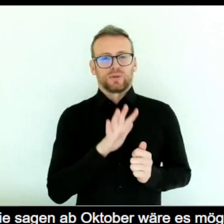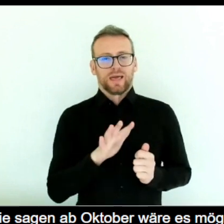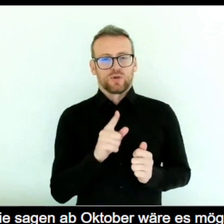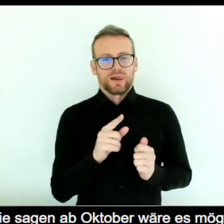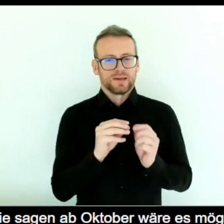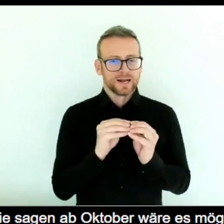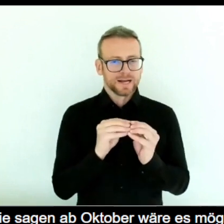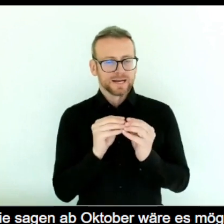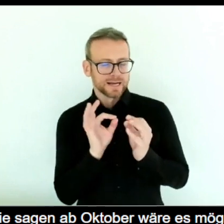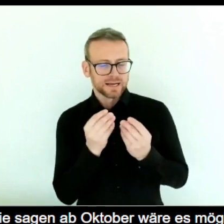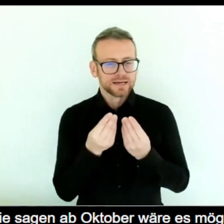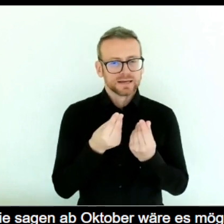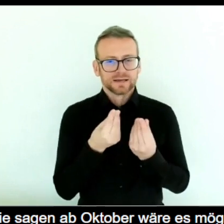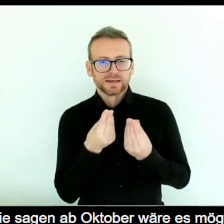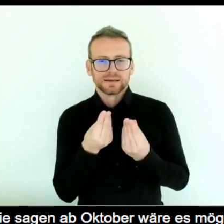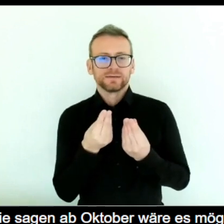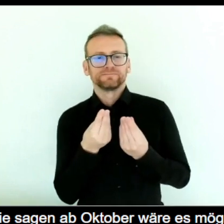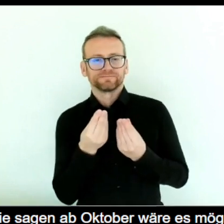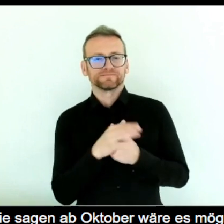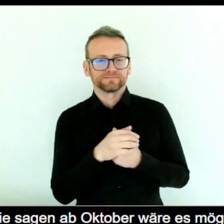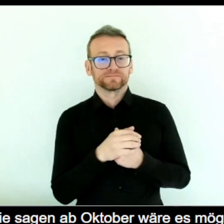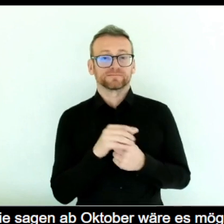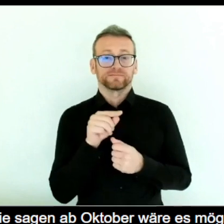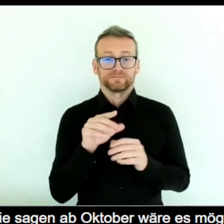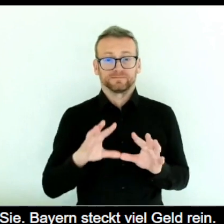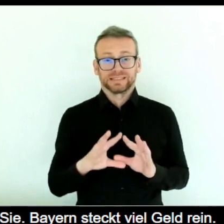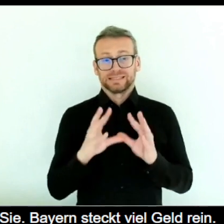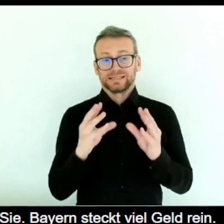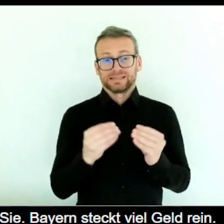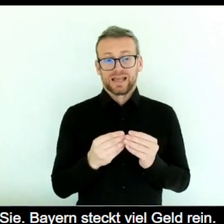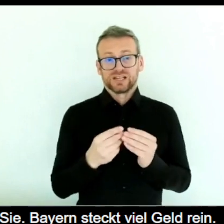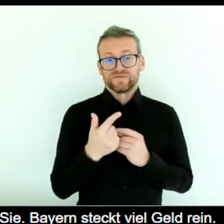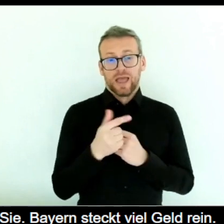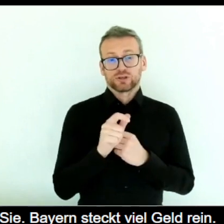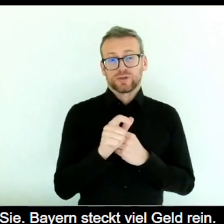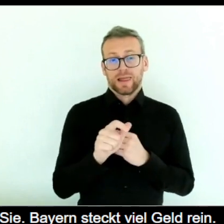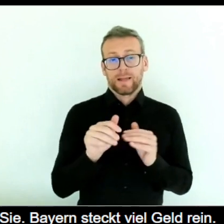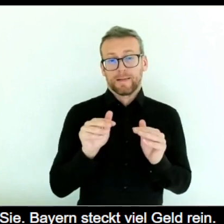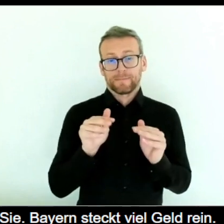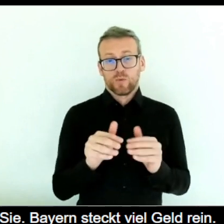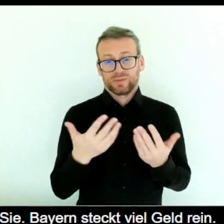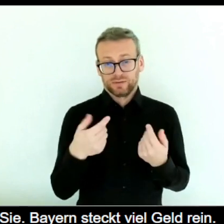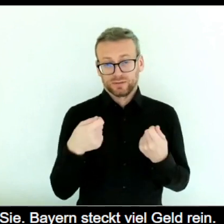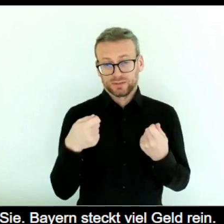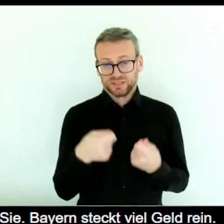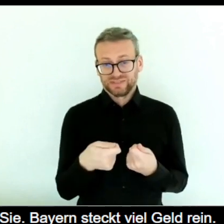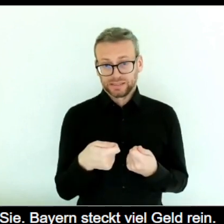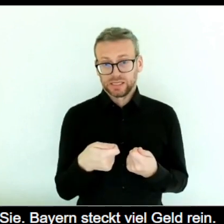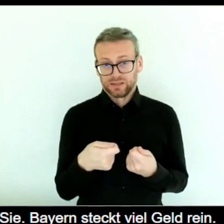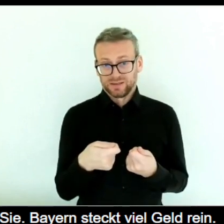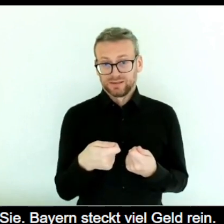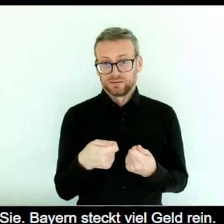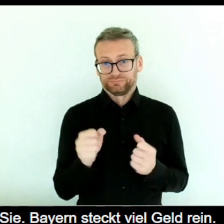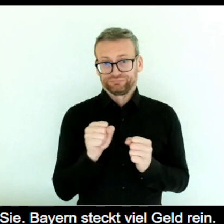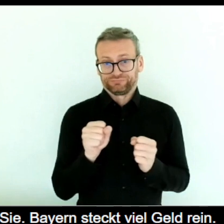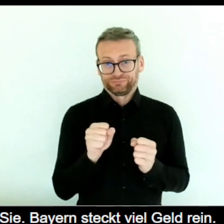entsprechend jetzt uns an die Arbeit machen. Da hängen viele Fragen dran. Das ist halt so schwierig, auch im Hintergrund. Jedes